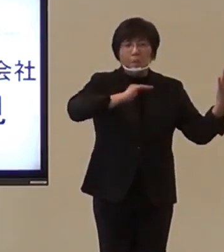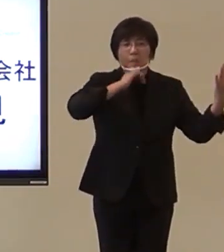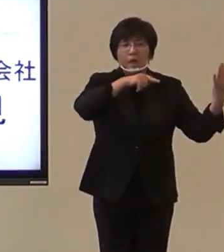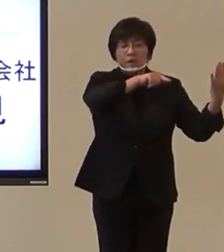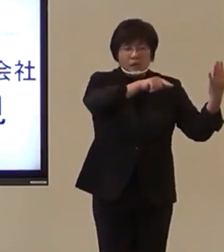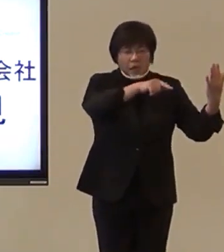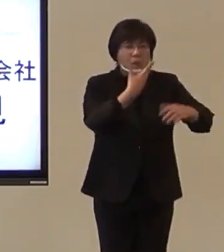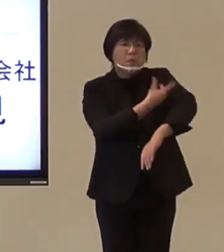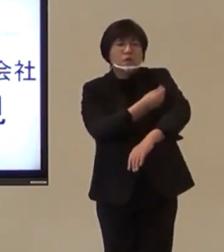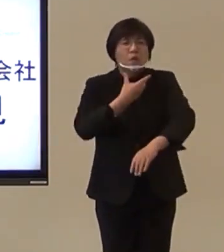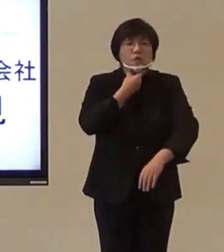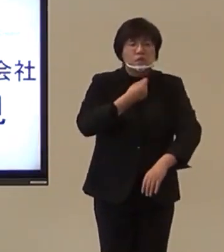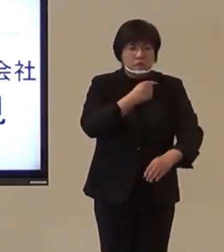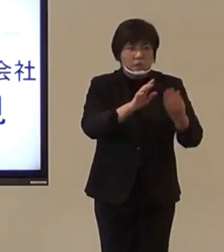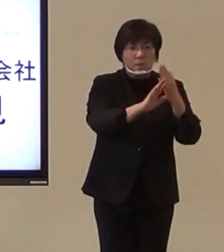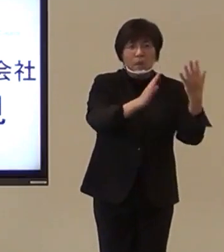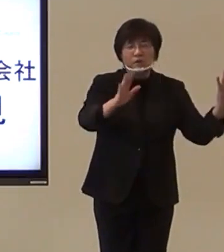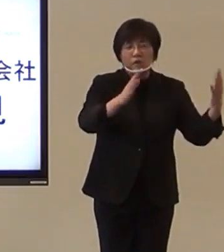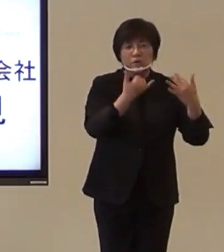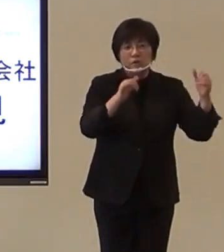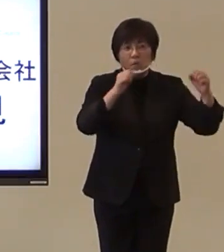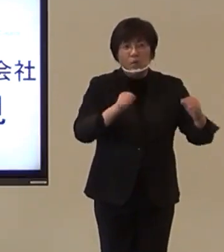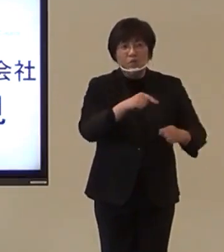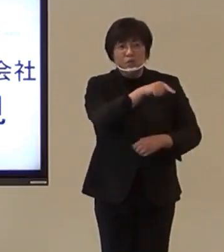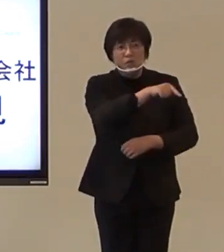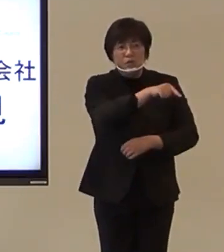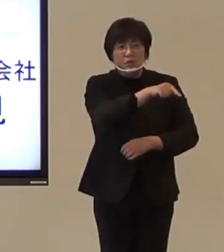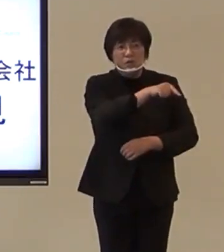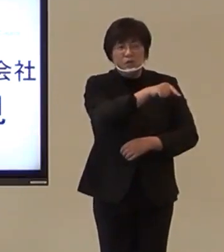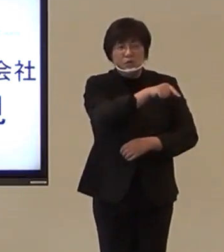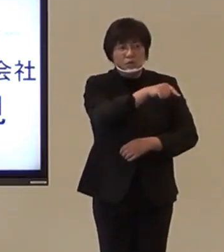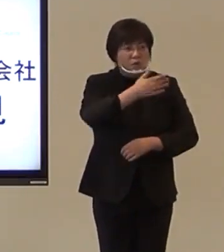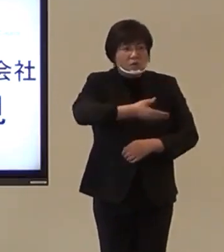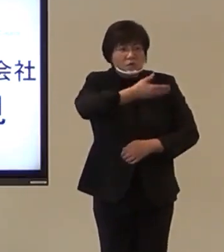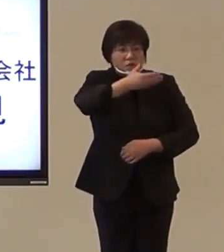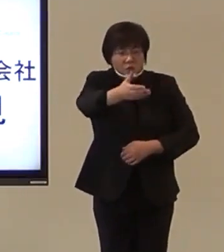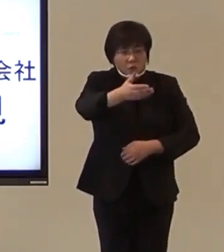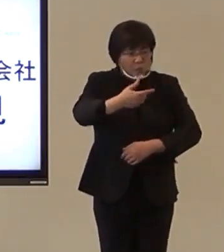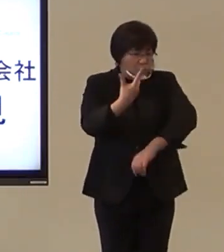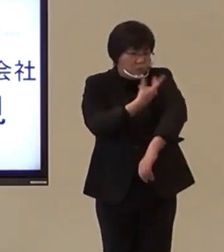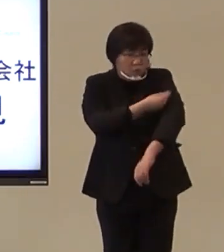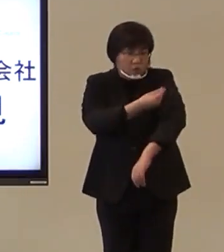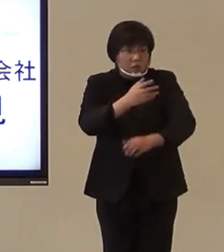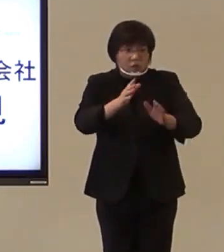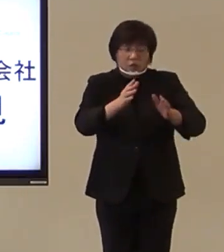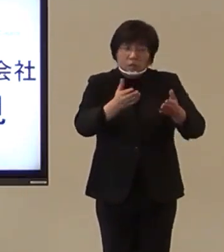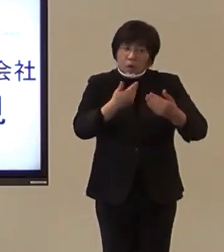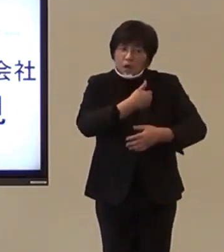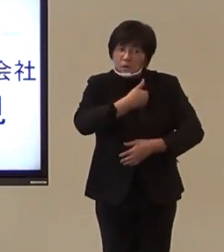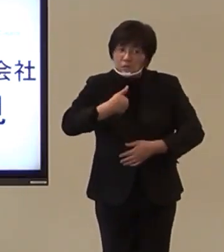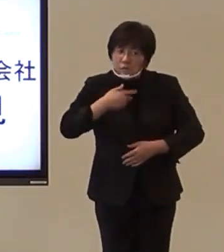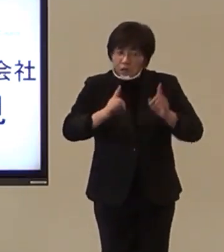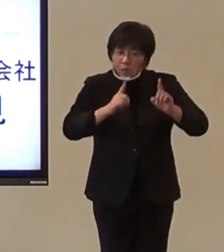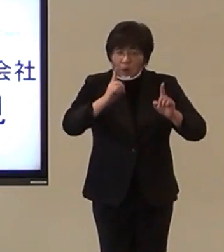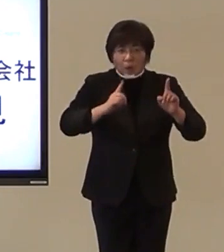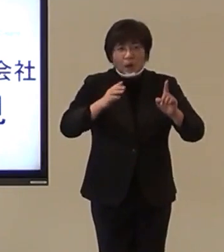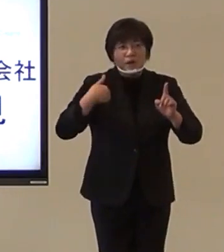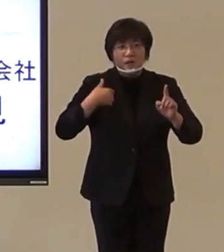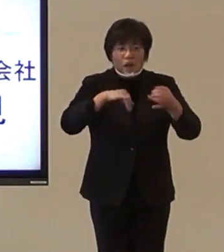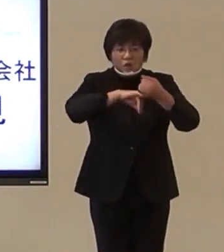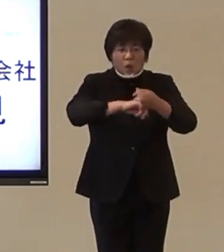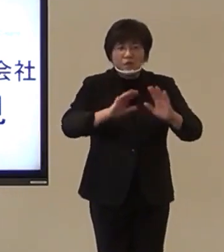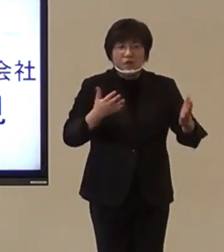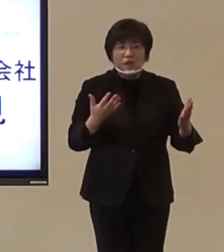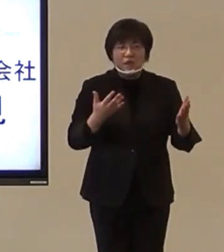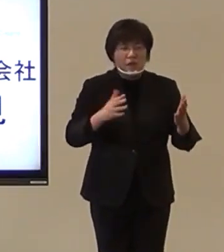そしてそのワクチンファンターはですね、次の時に打ってくれるかどうか分かんないですよ。自分は弱くないんで。でも